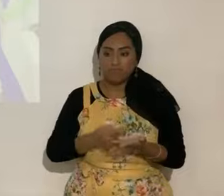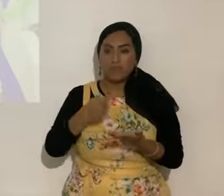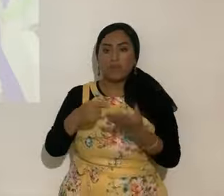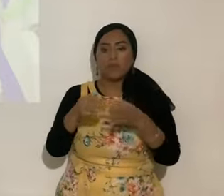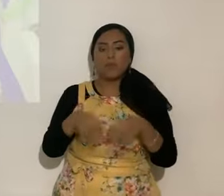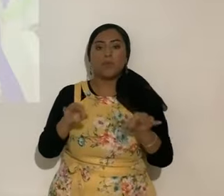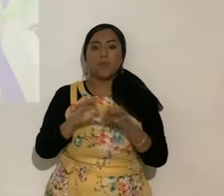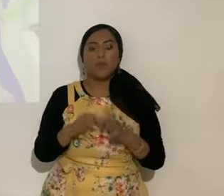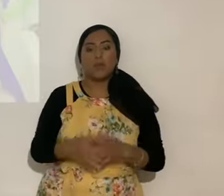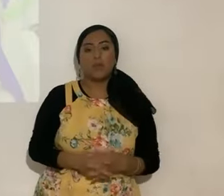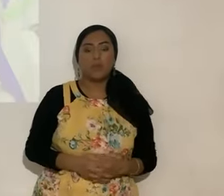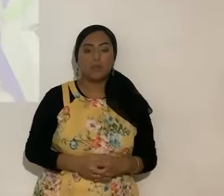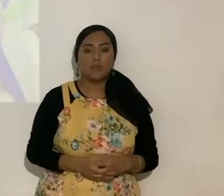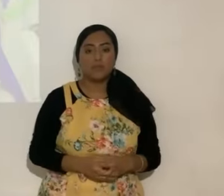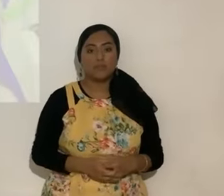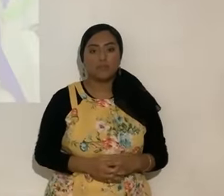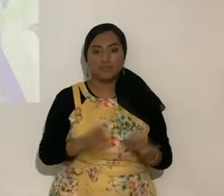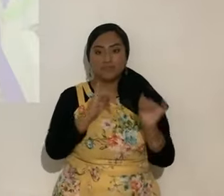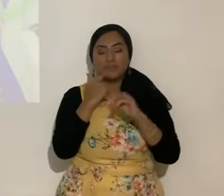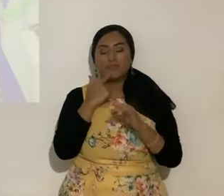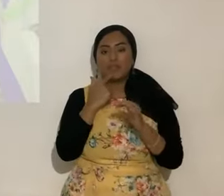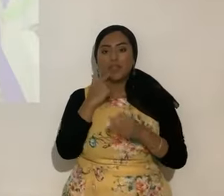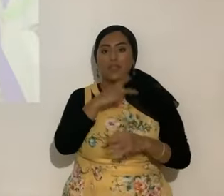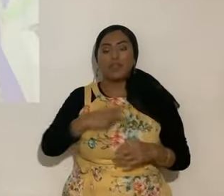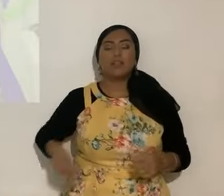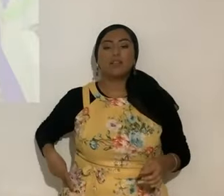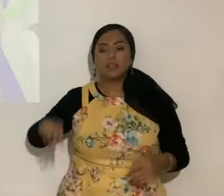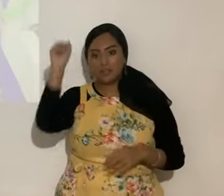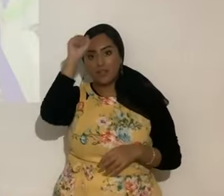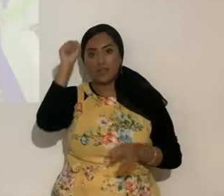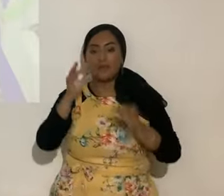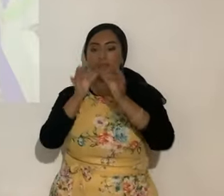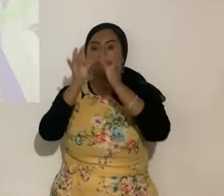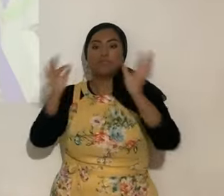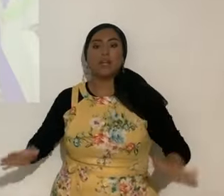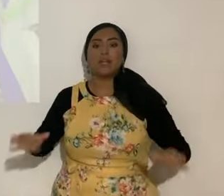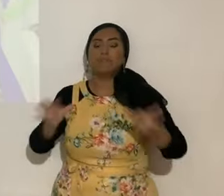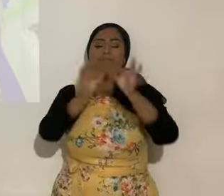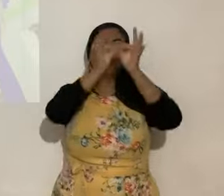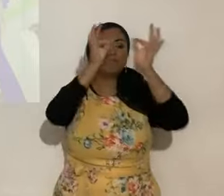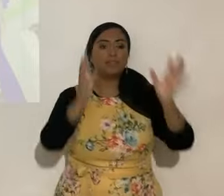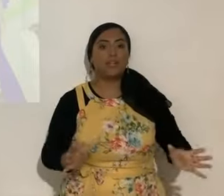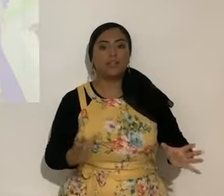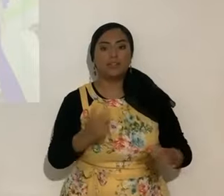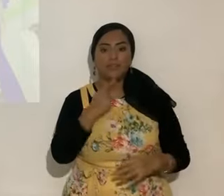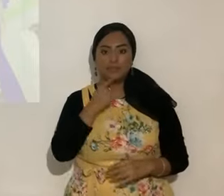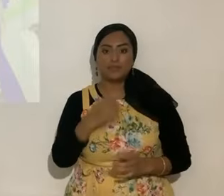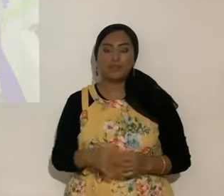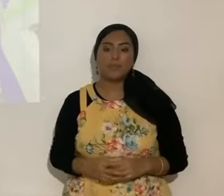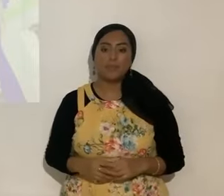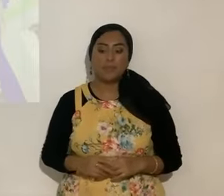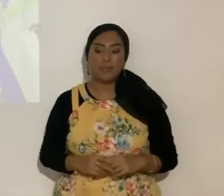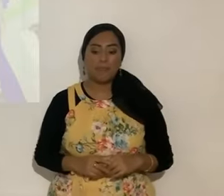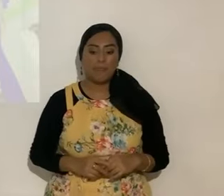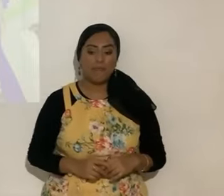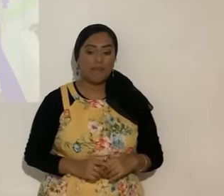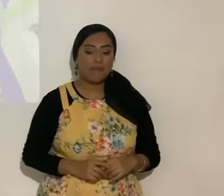eso es vanidad, de vanidades, como dice el Rey Salomón, precisamente, en proverbios, y esto es,